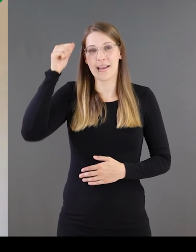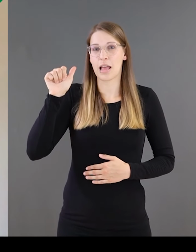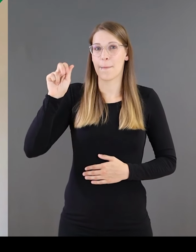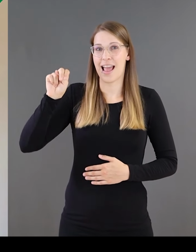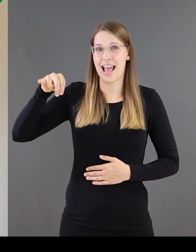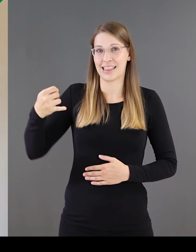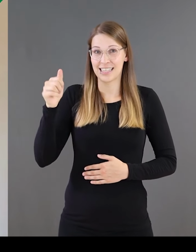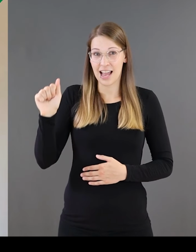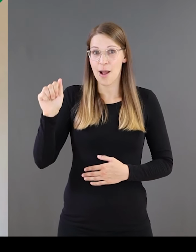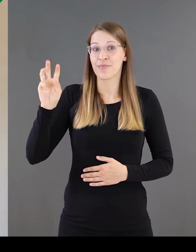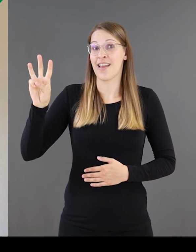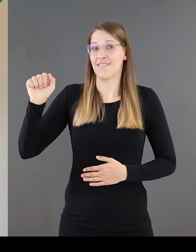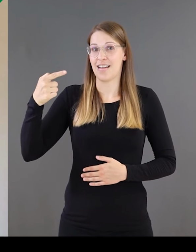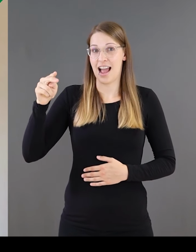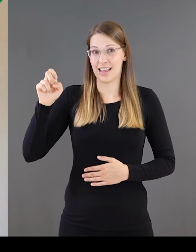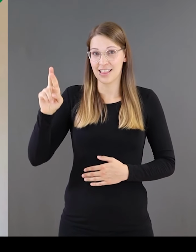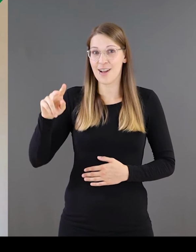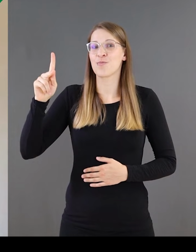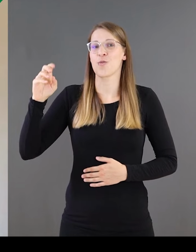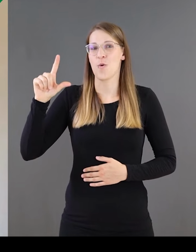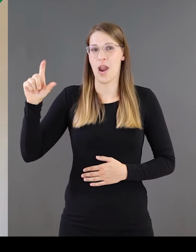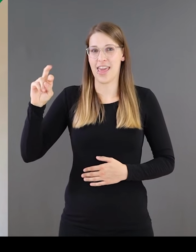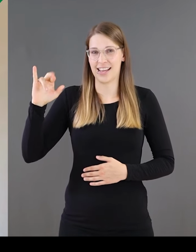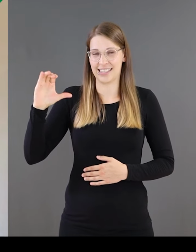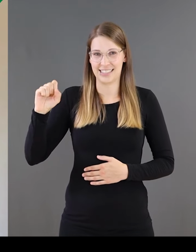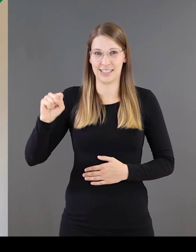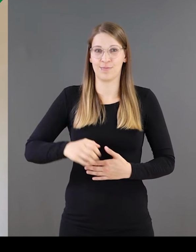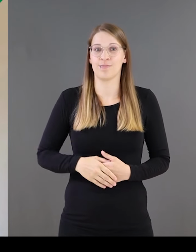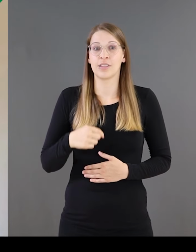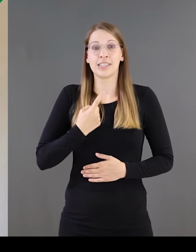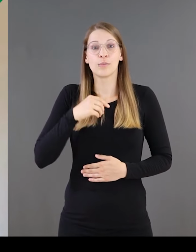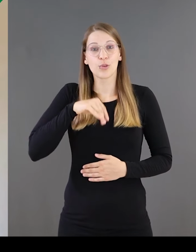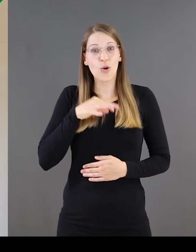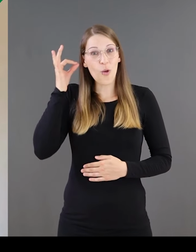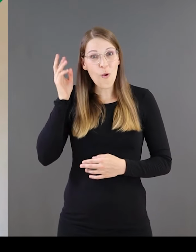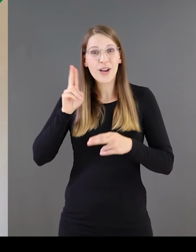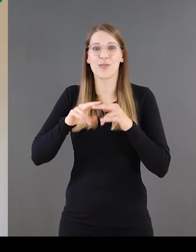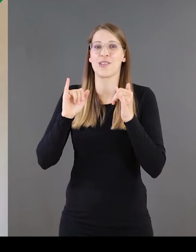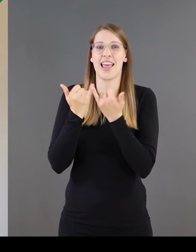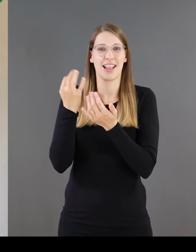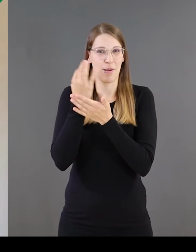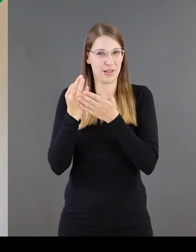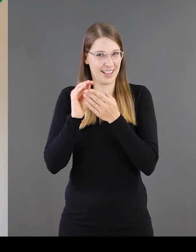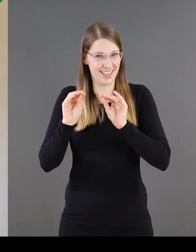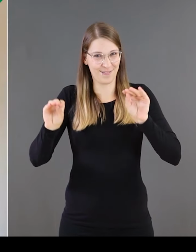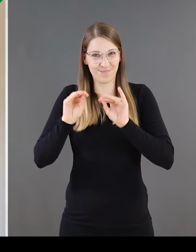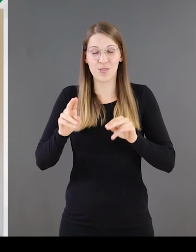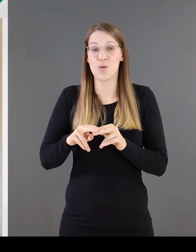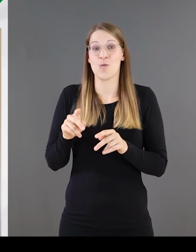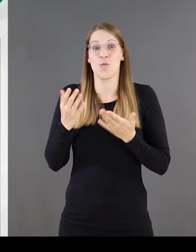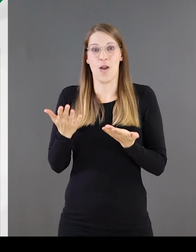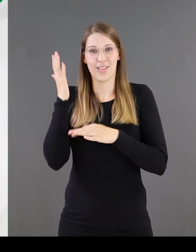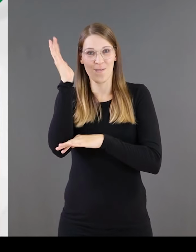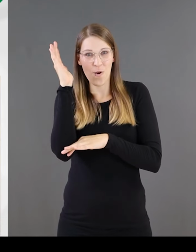Hallo, mein Name ist Anja Wagner-Kolleritsch, ich bin Psychologin und Elternbildnerin und werde heute zum Thema Gefühle